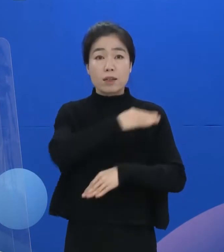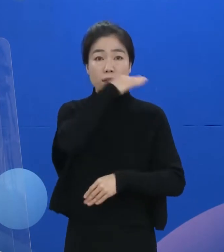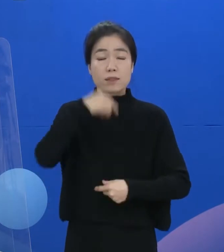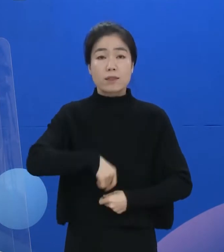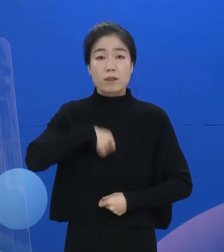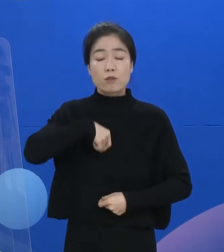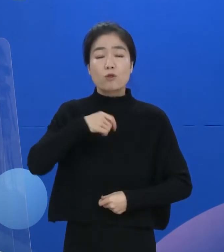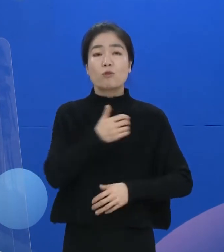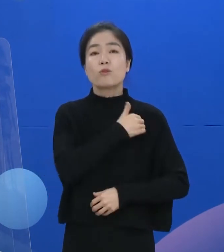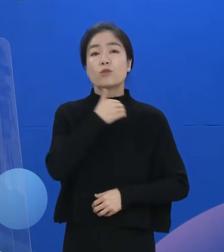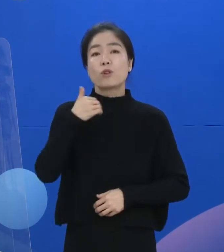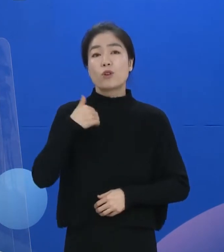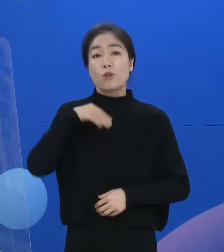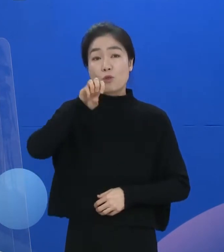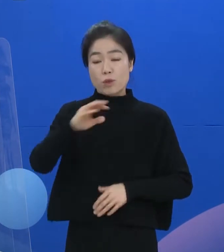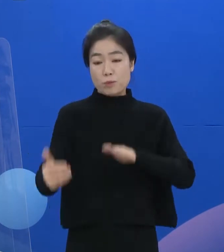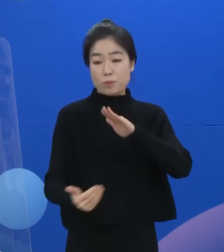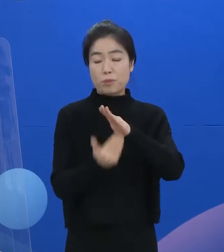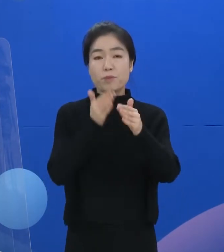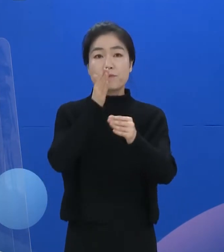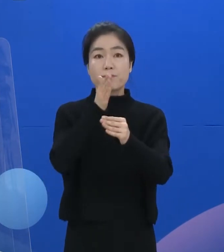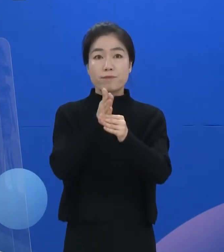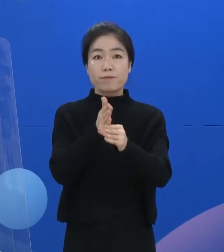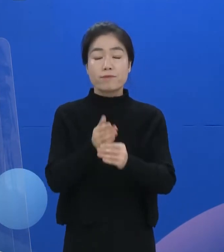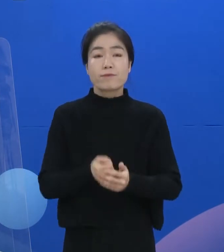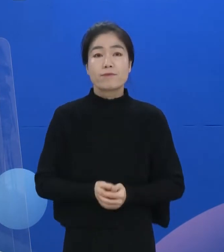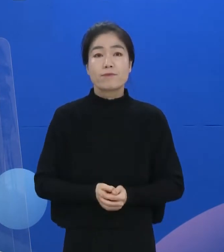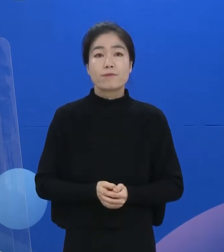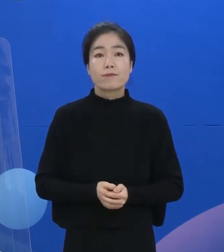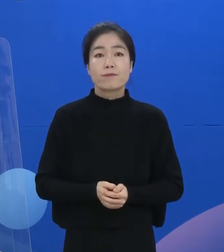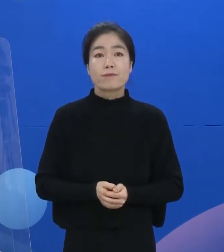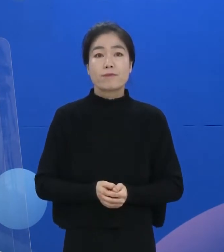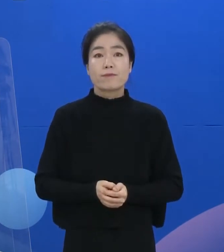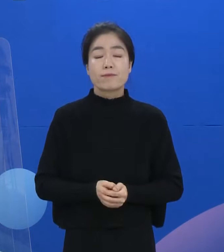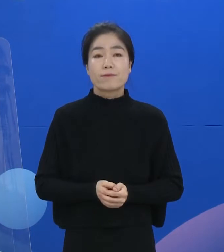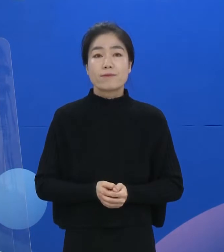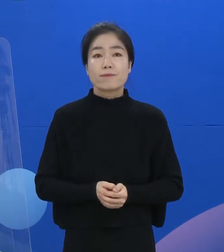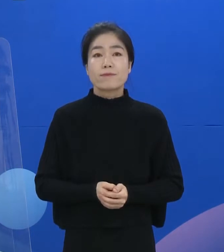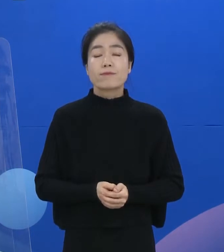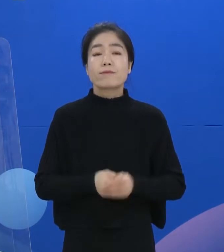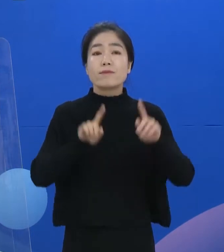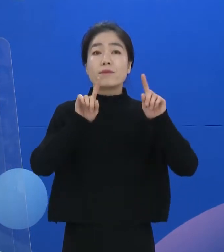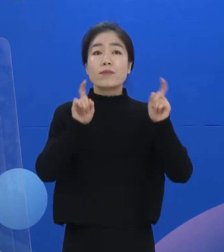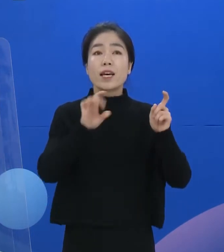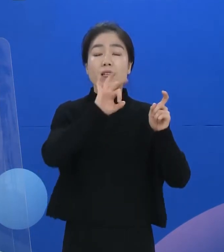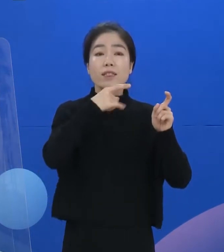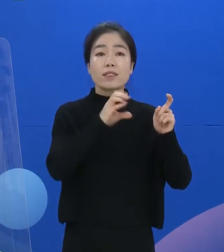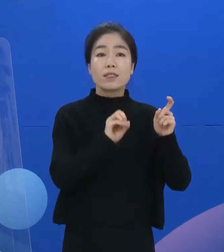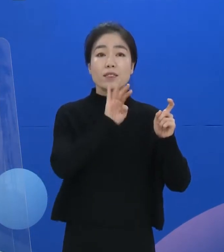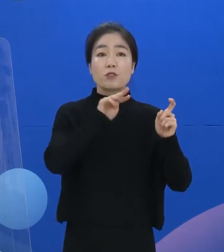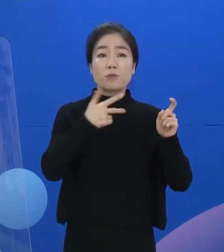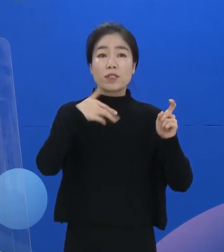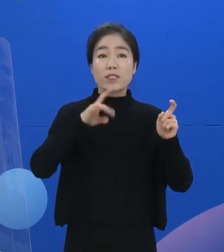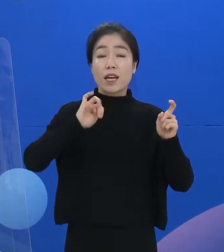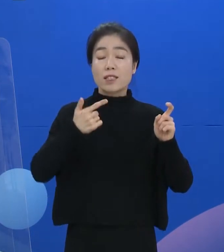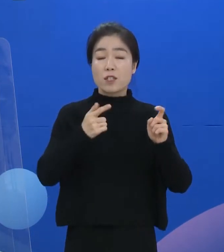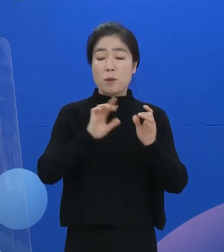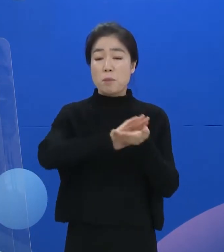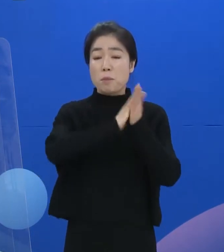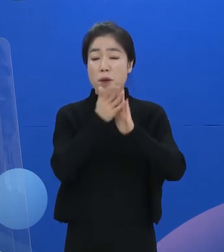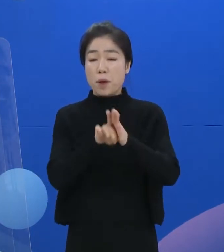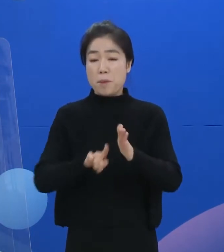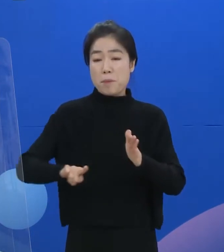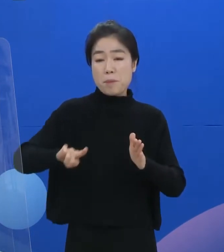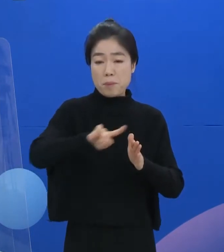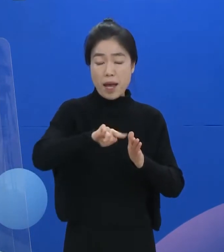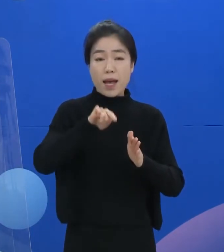준다는 일념으로 힘없이 달려오는 결과 정의롭고 풍요로운 강주가 실현되고 있습니다